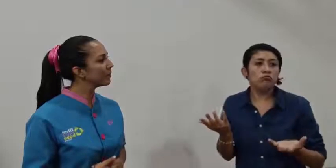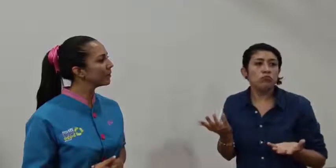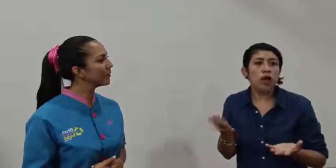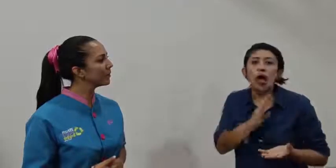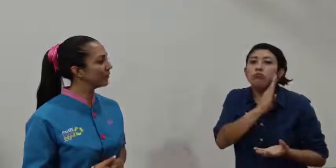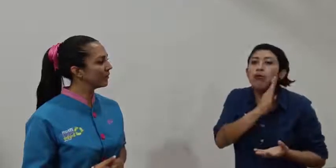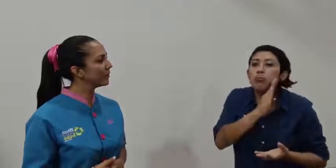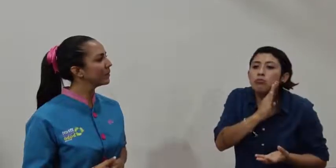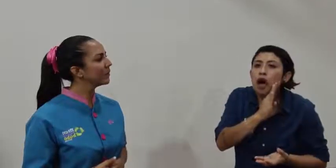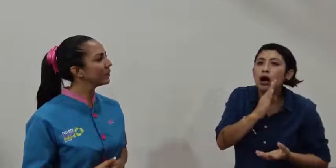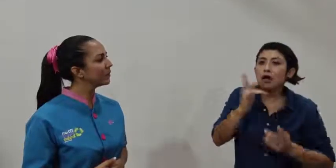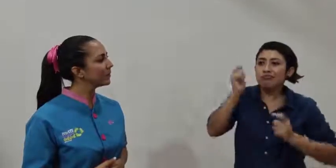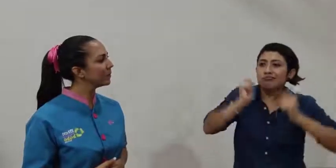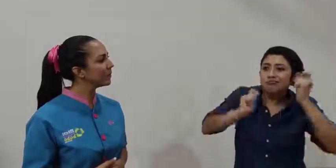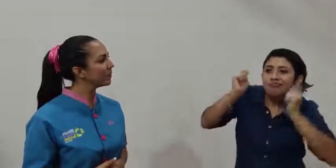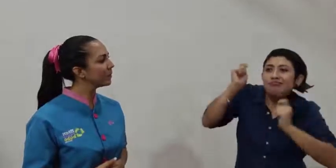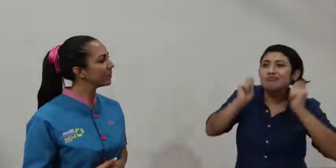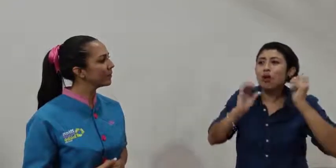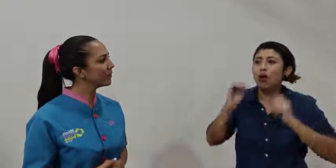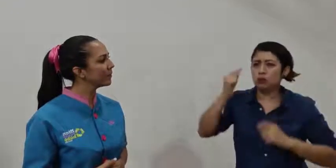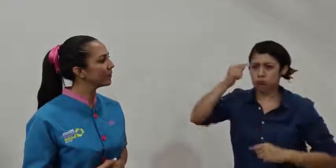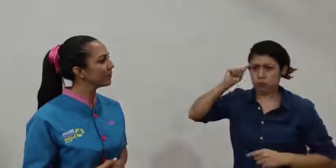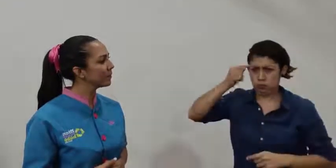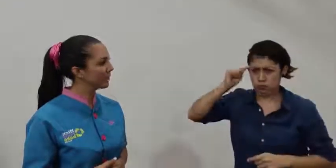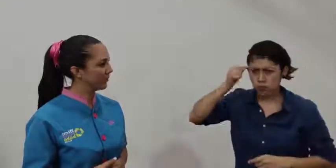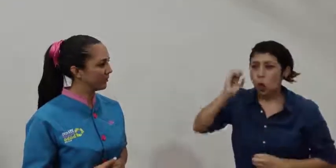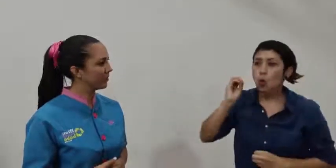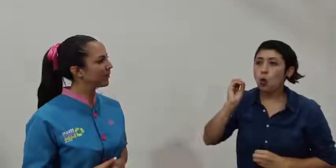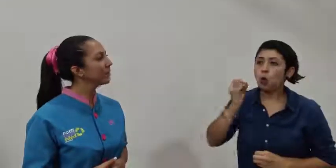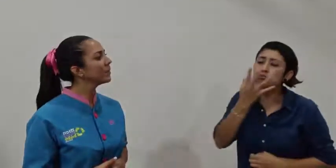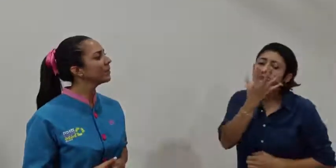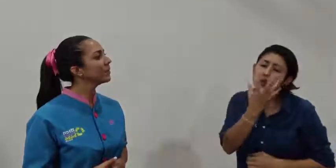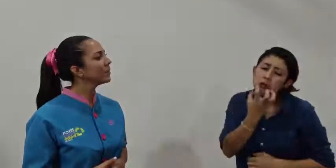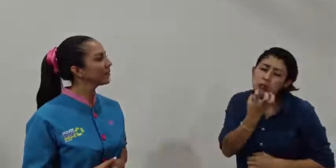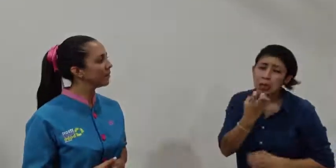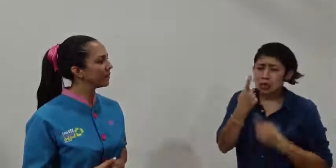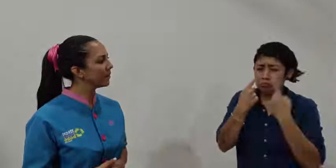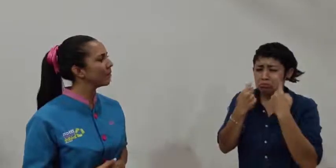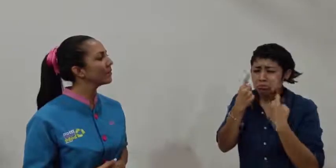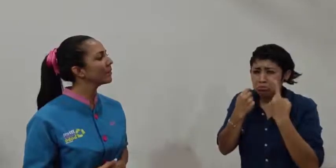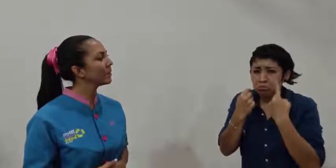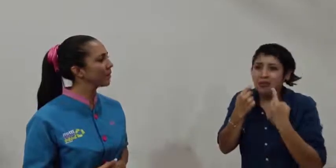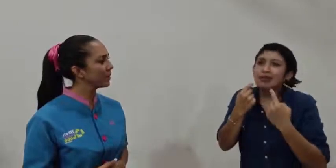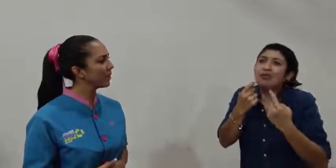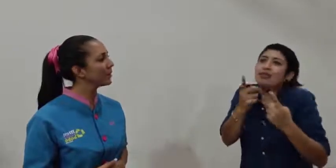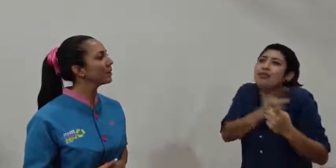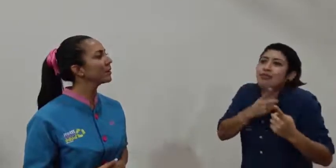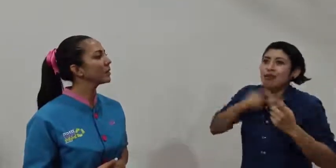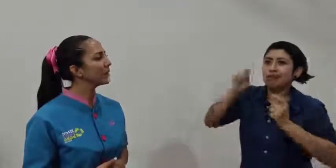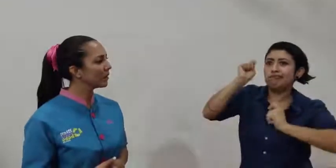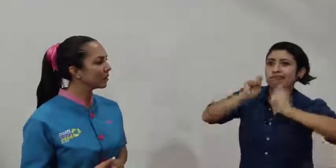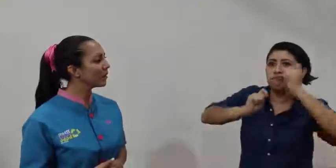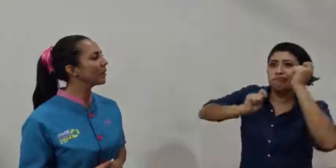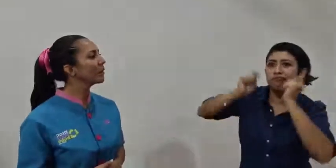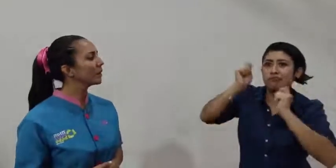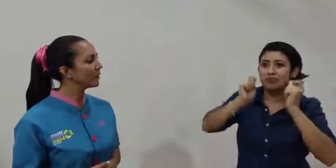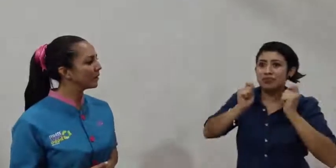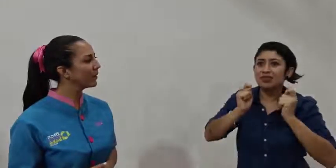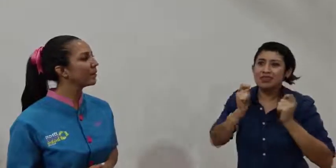entendemos, porque tenemos que expresar las emociones, por ejemplo, enojado, triste, está llorando.